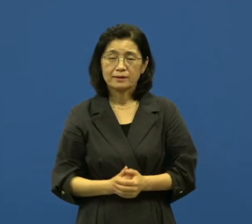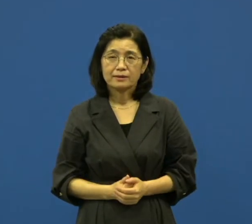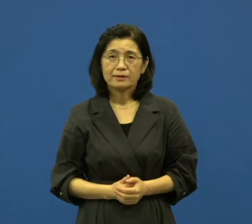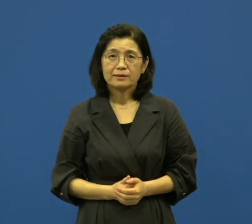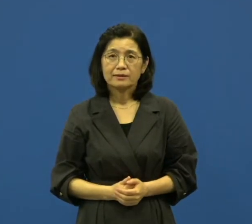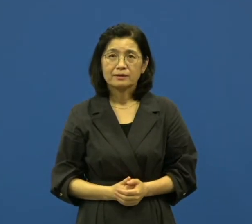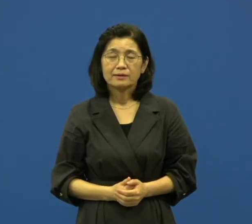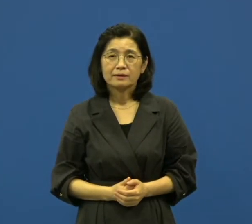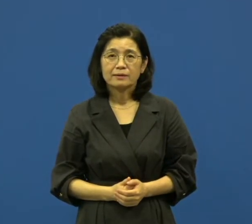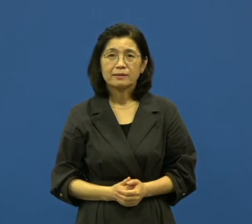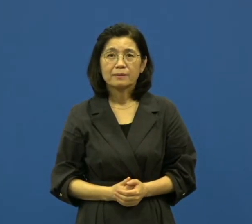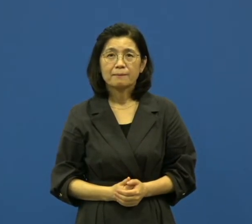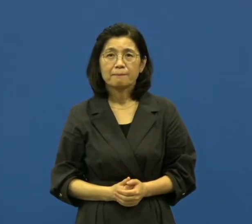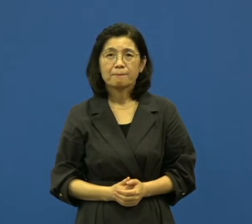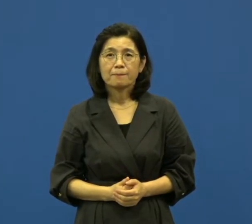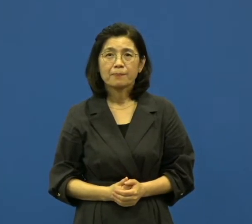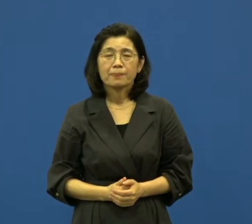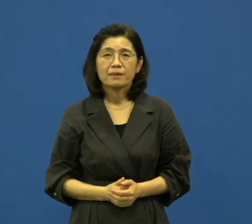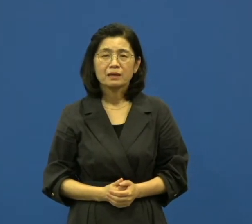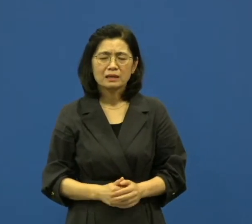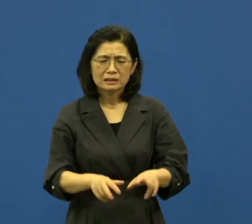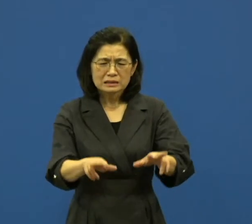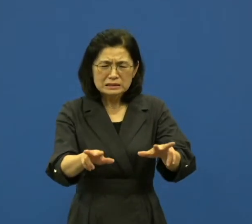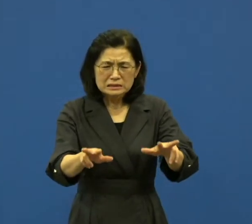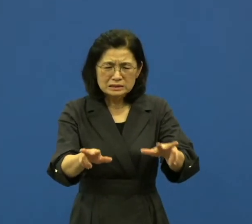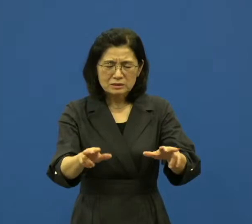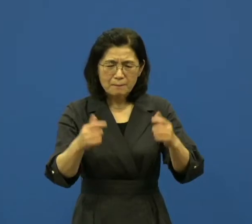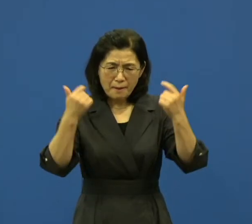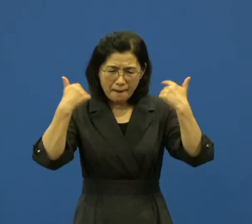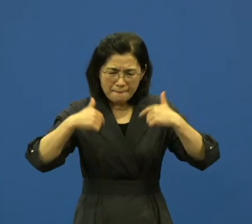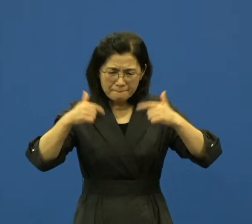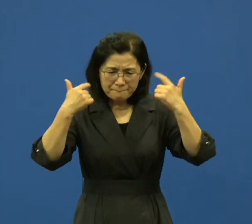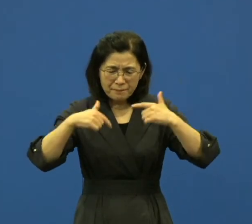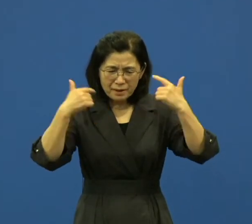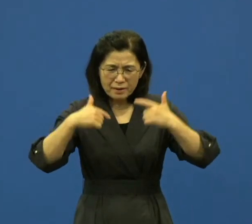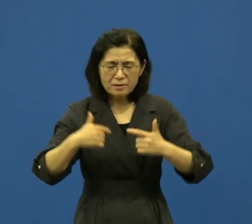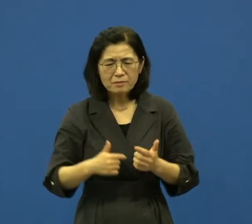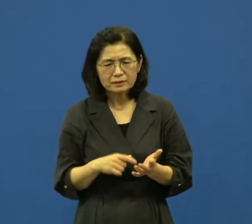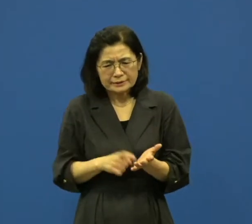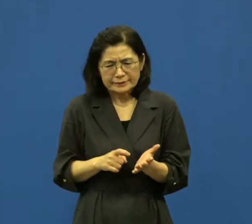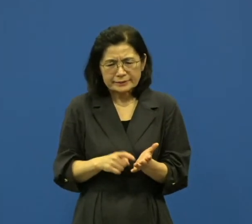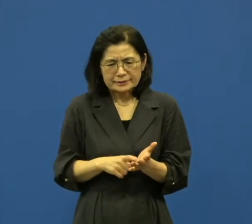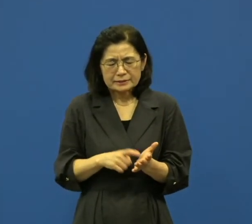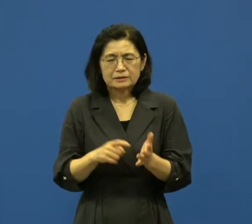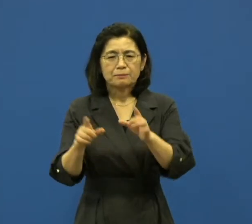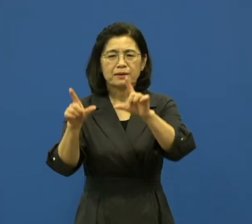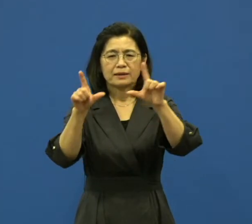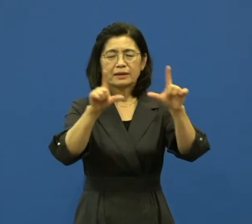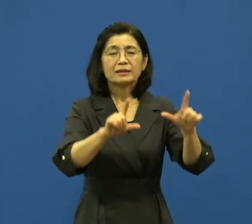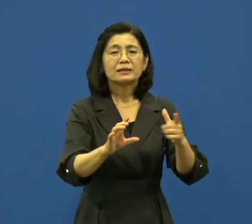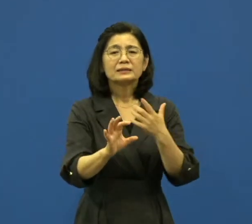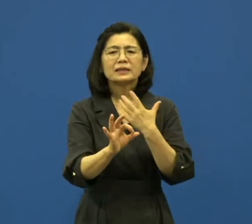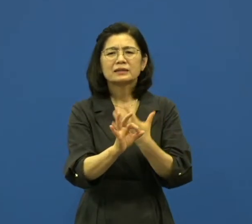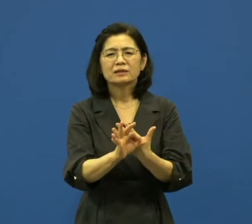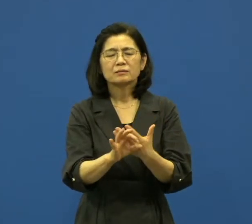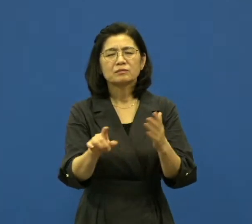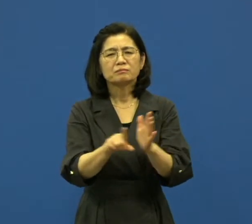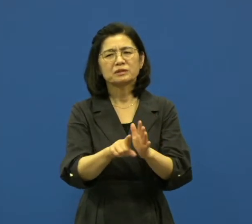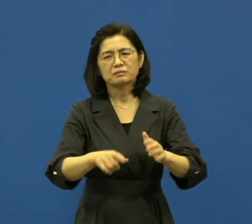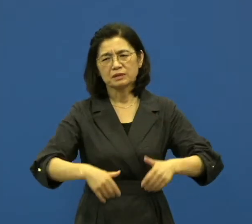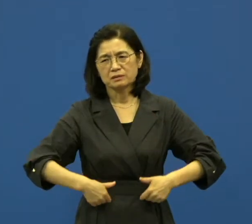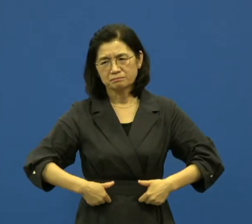그냥 현실에 급급하게 살아간다면, 그냥 내일 현실에 그냥 있는 그대로 눈에 보이는 대로 밀고 살아간다면 믿음은 필요 없는